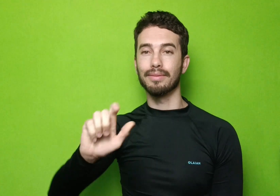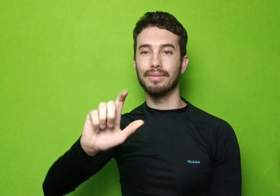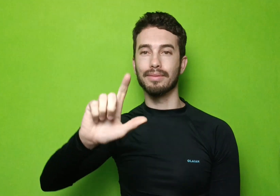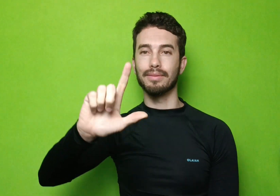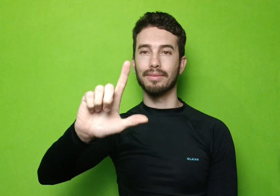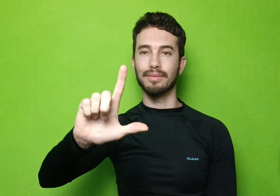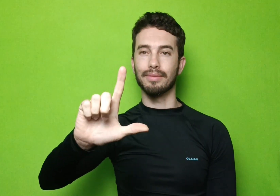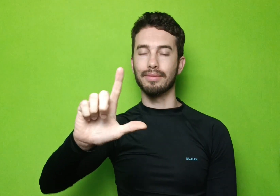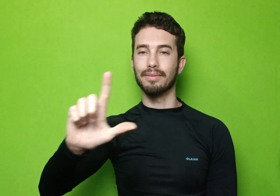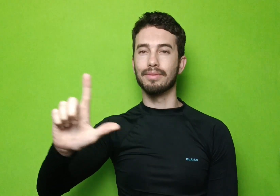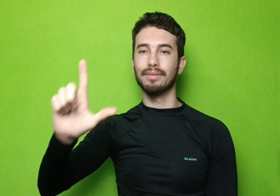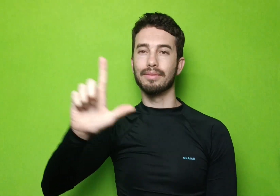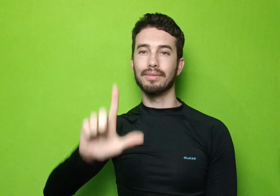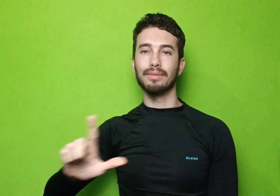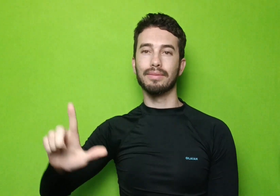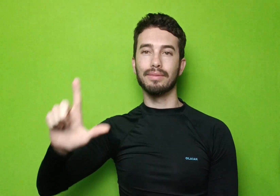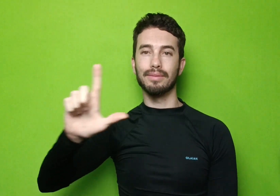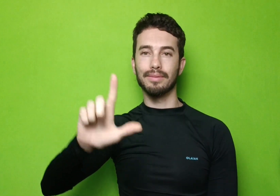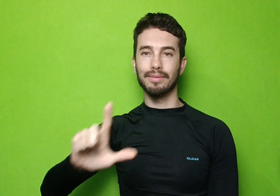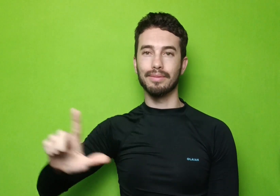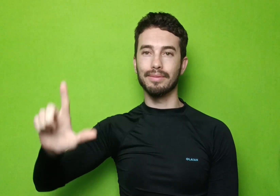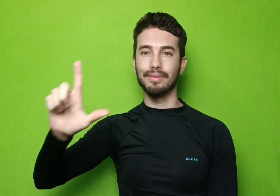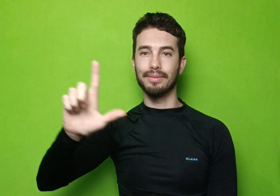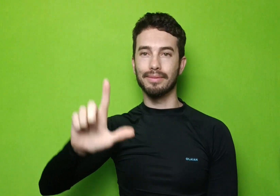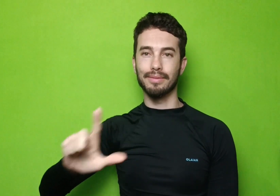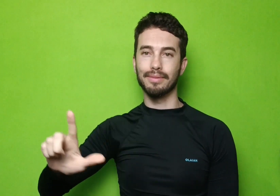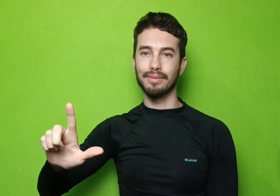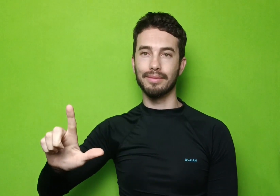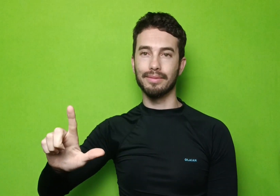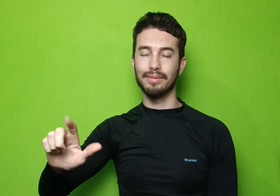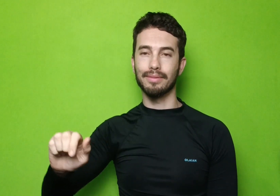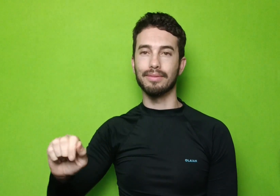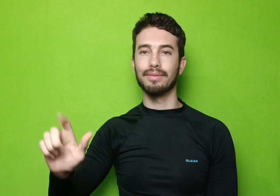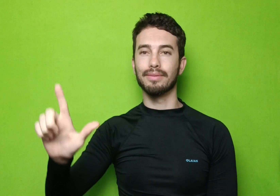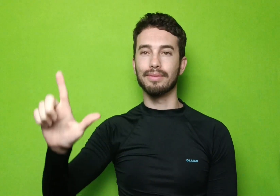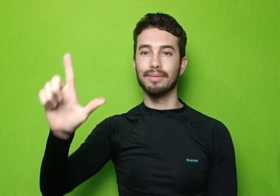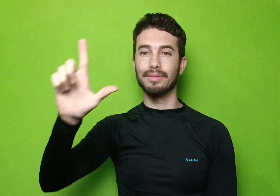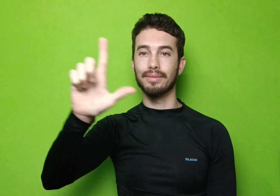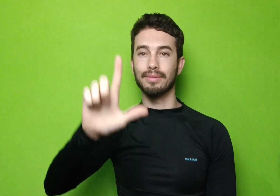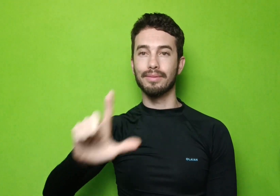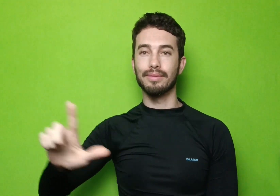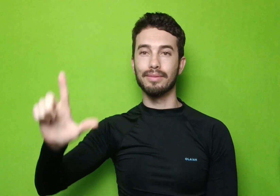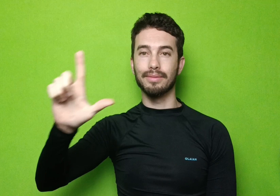fará configuração de mão em L e fará este movimento circular, Louveira.